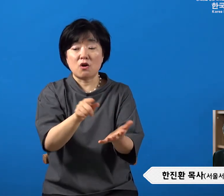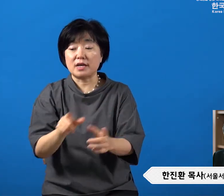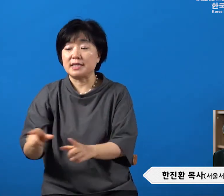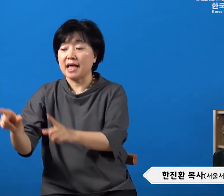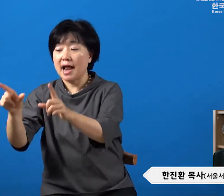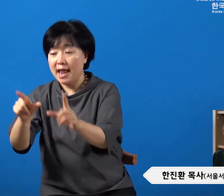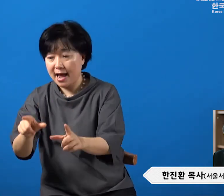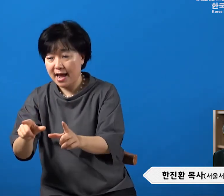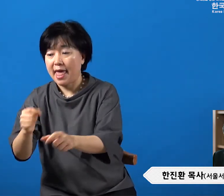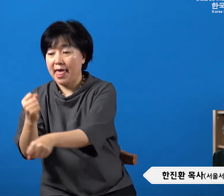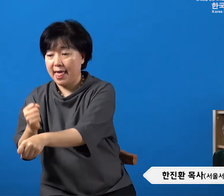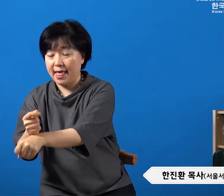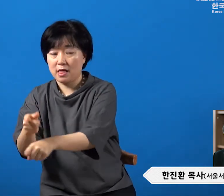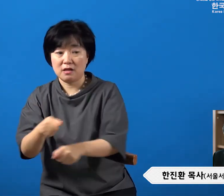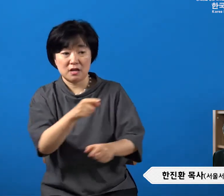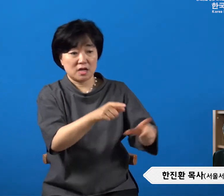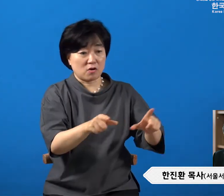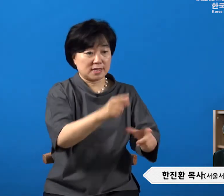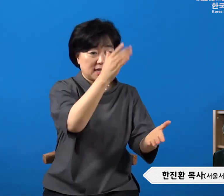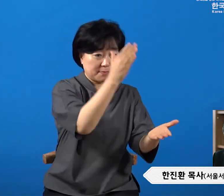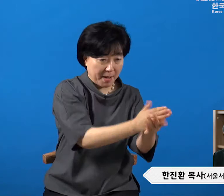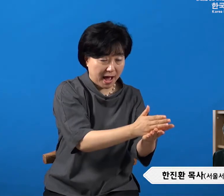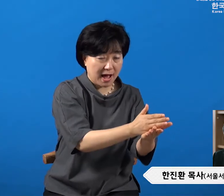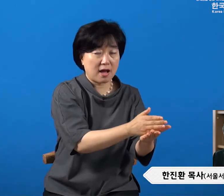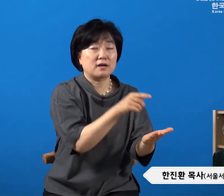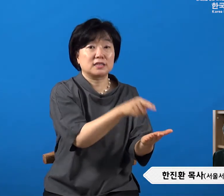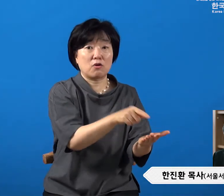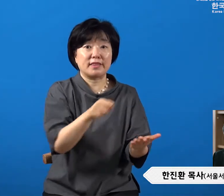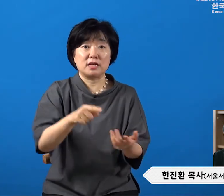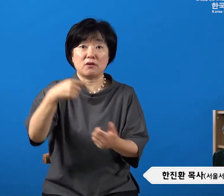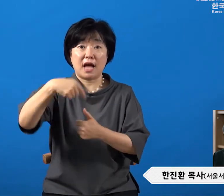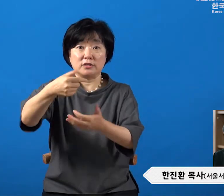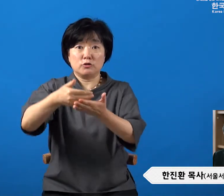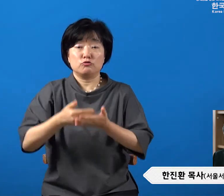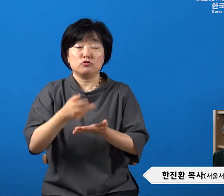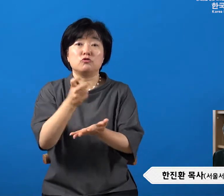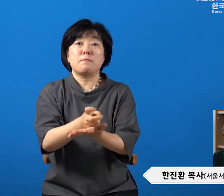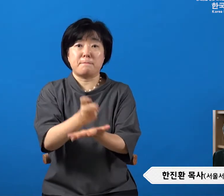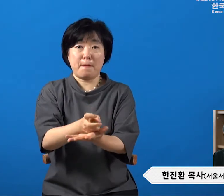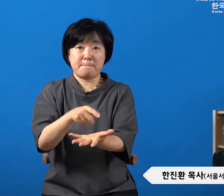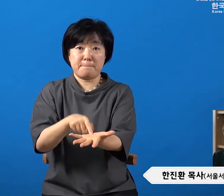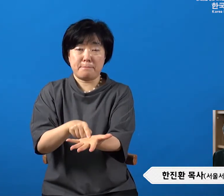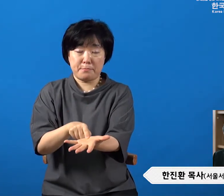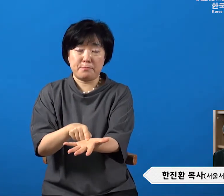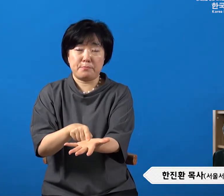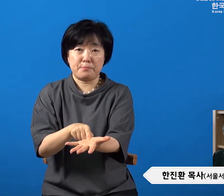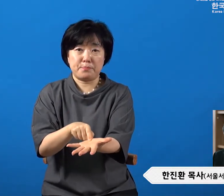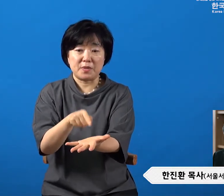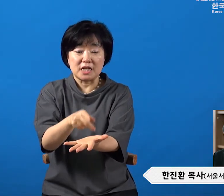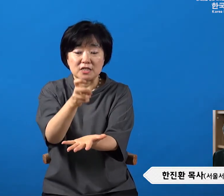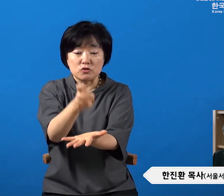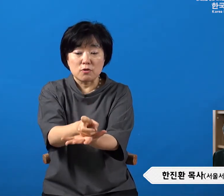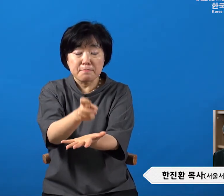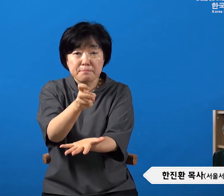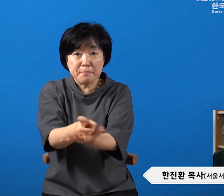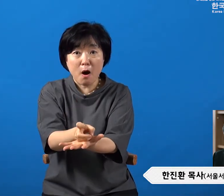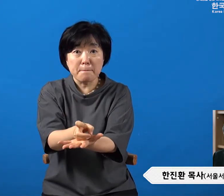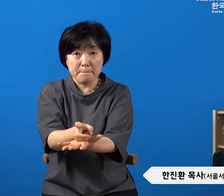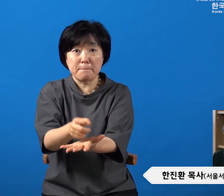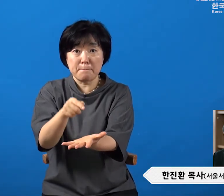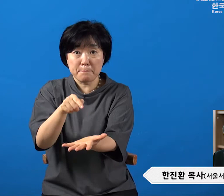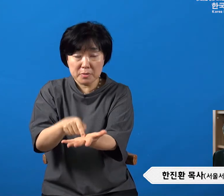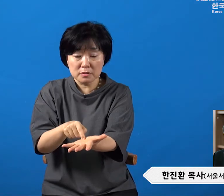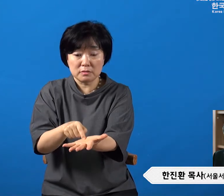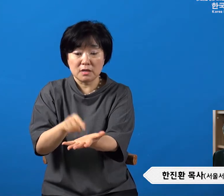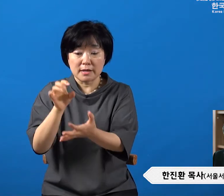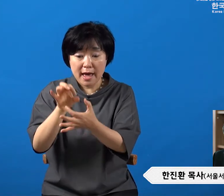살아라 저렇게 살아라 하는 하나님의 계명이 율법 아닙니까? 그래서 그 율법, 그 계명은